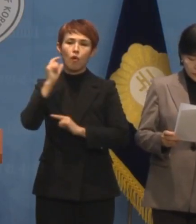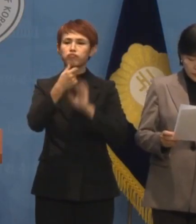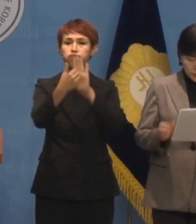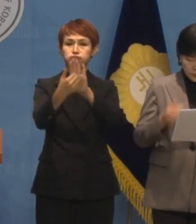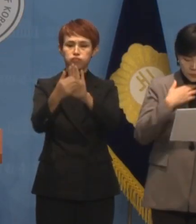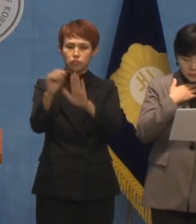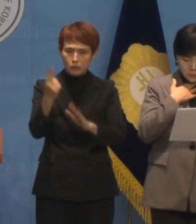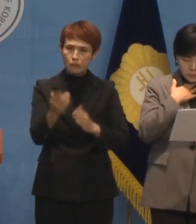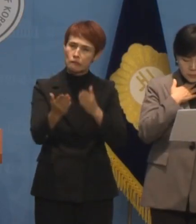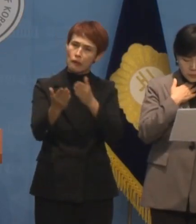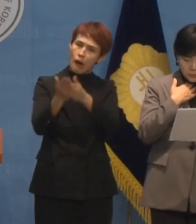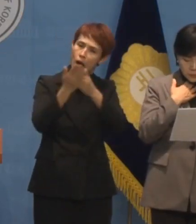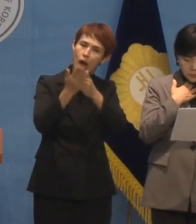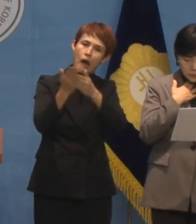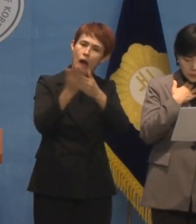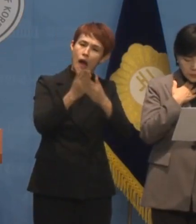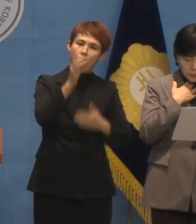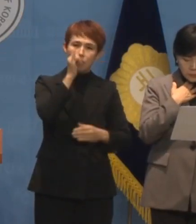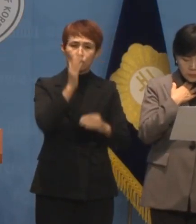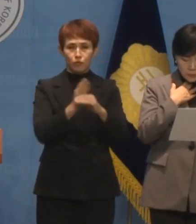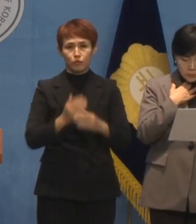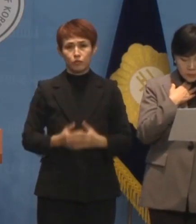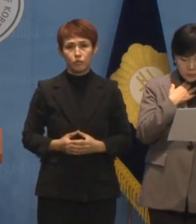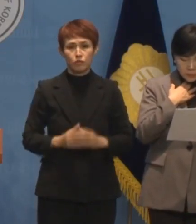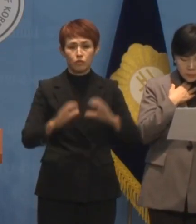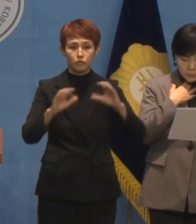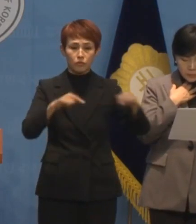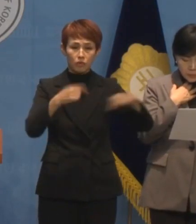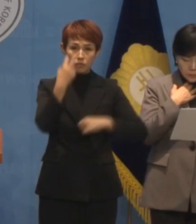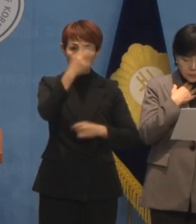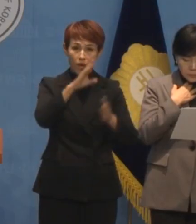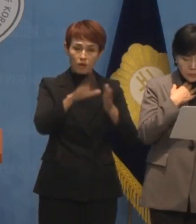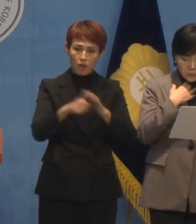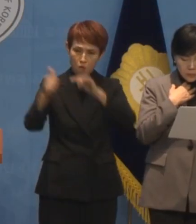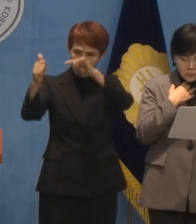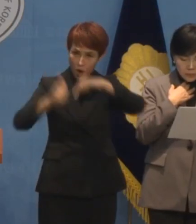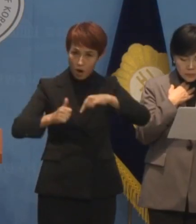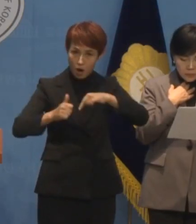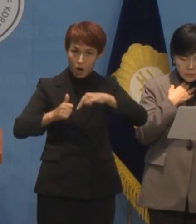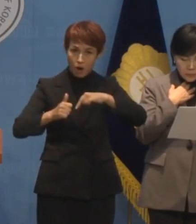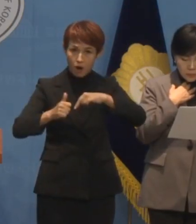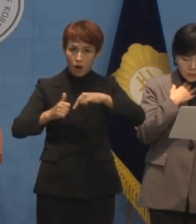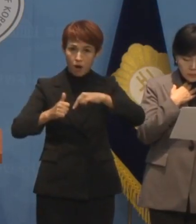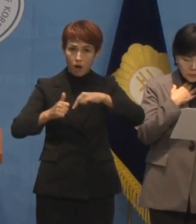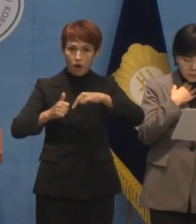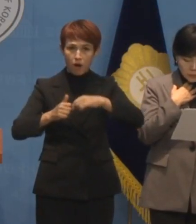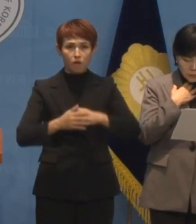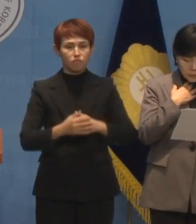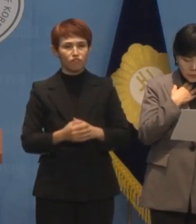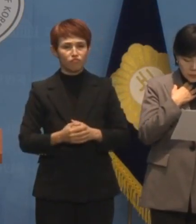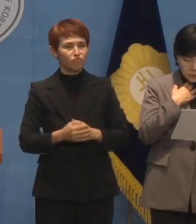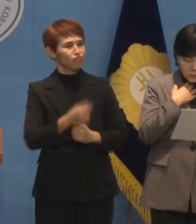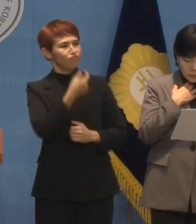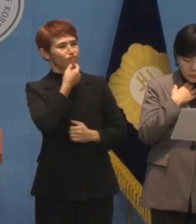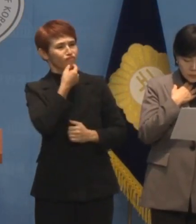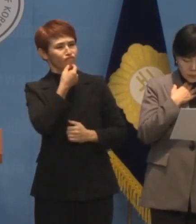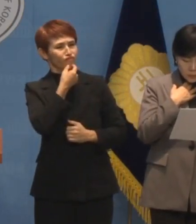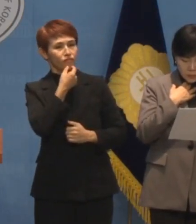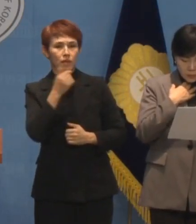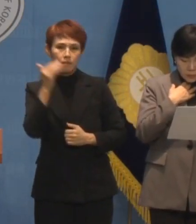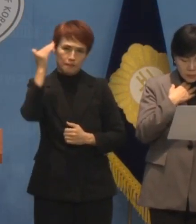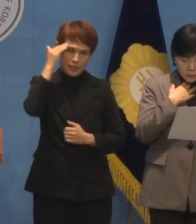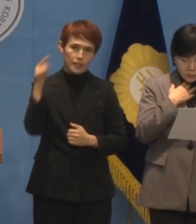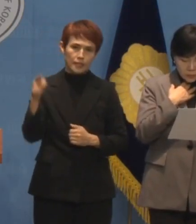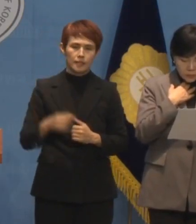국민의 목소리를 전달하려는 국정감사의 동행명령장까지 고의적 수령 거부의 형태로